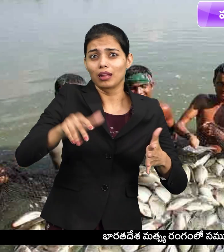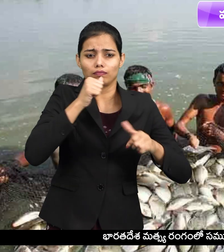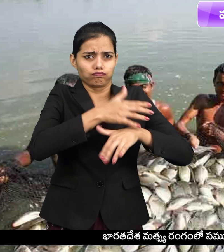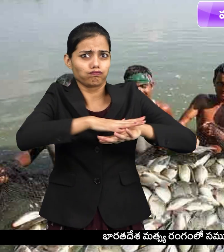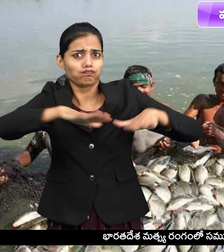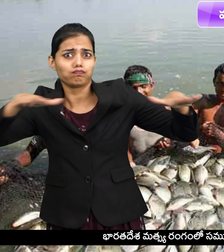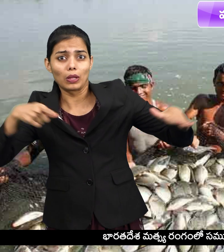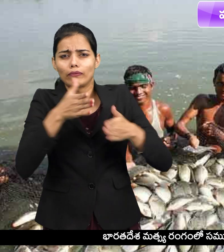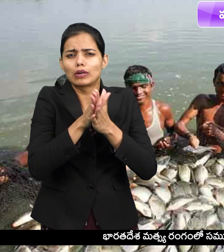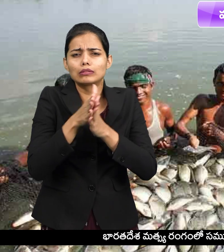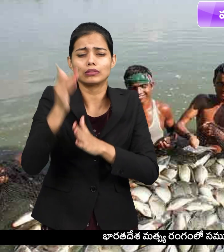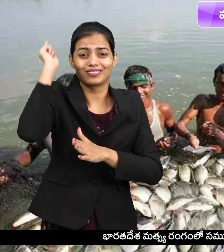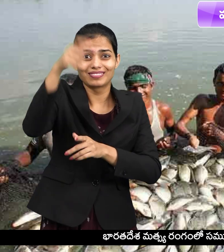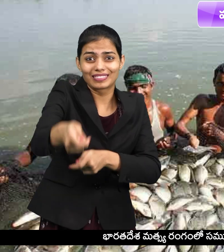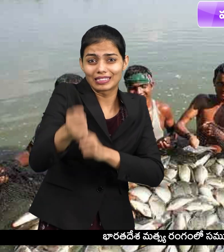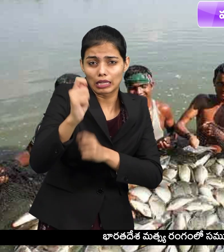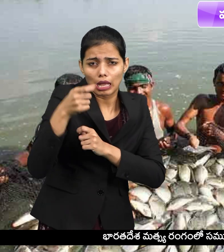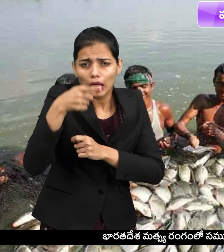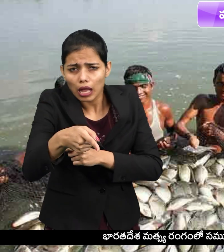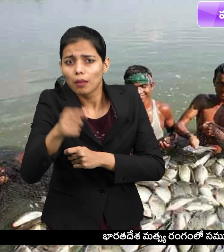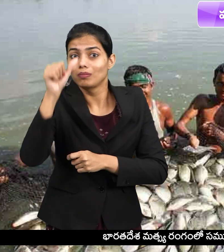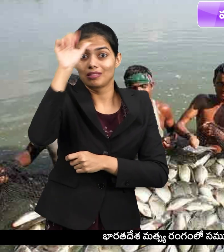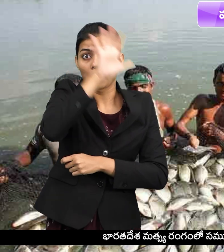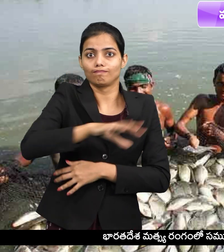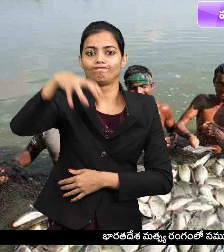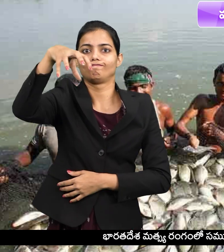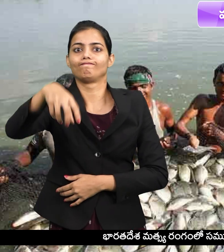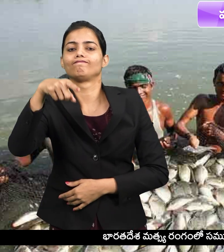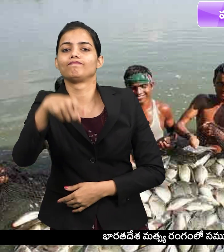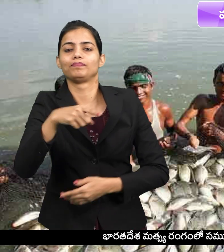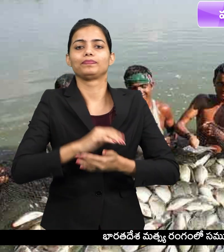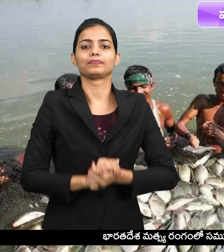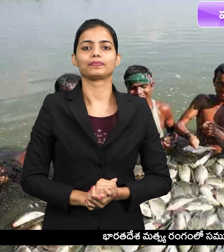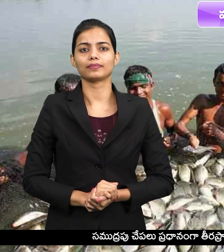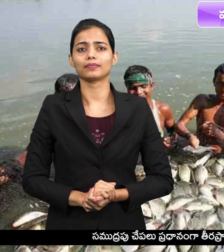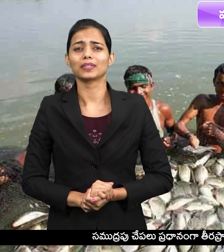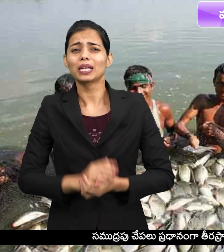భారతదేశ మత్స్యరంగంలో సముద్ర చేపల పెంపకం కీలక పాత్ర పోషిస్తుంది.